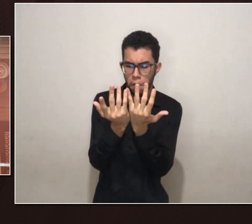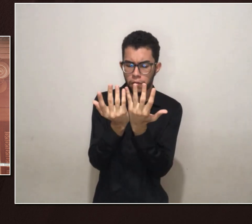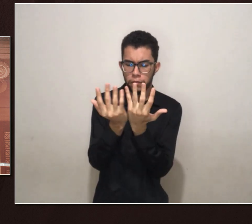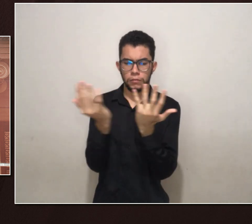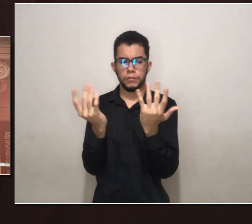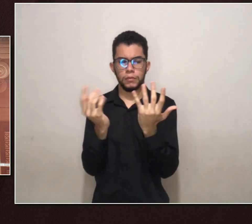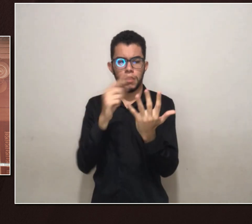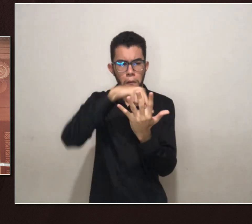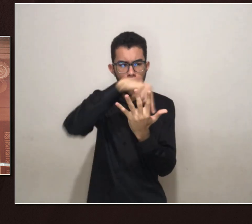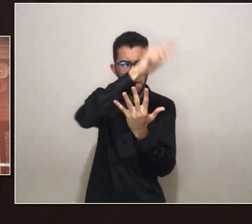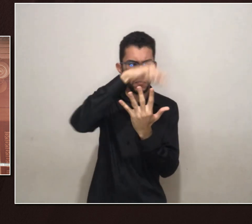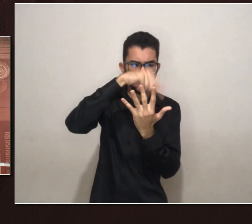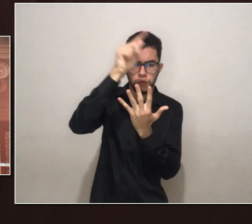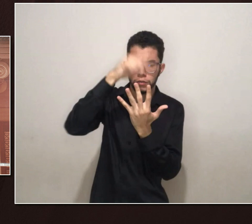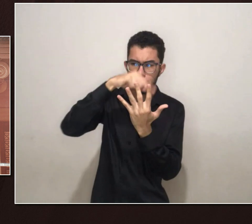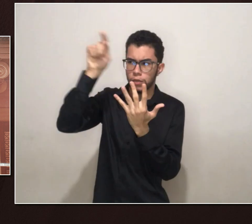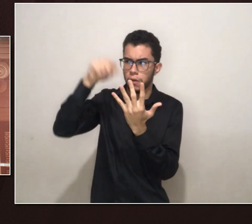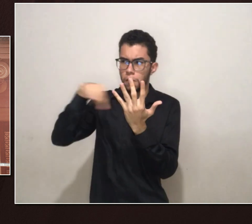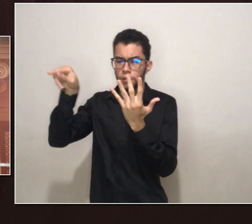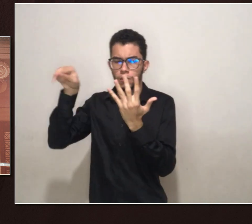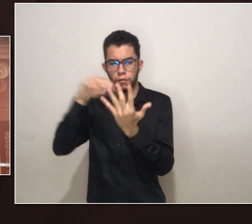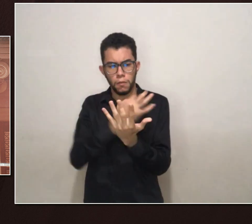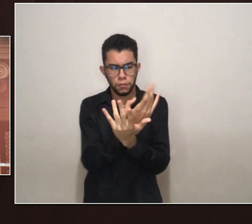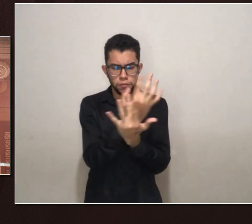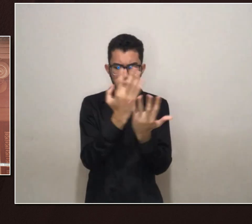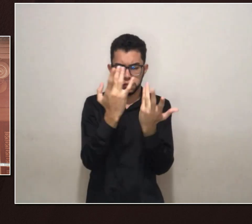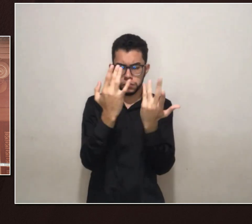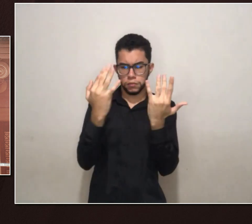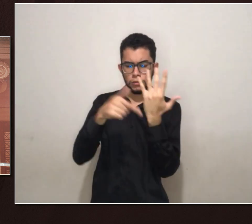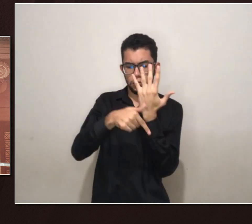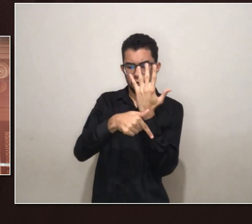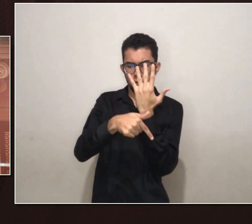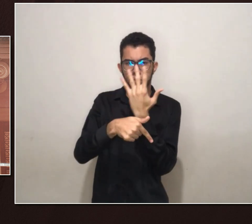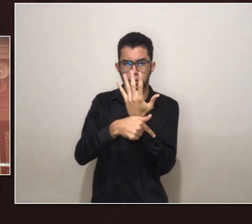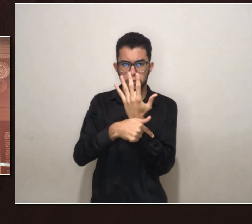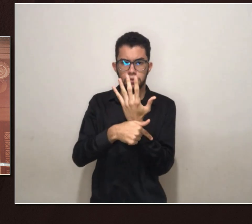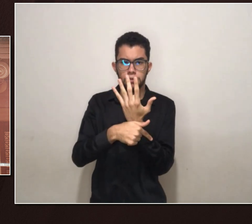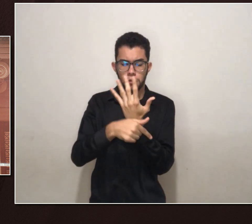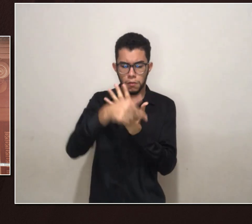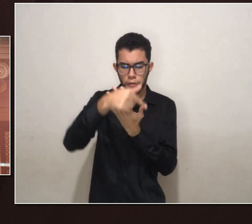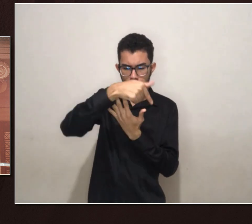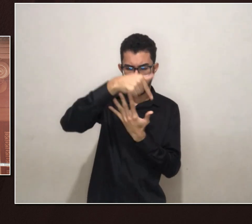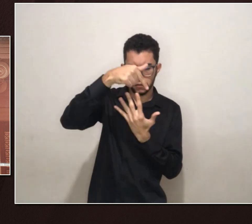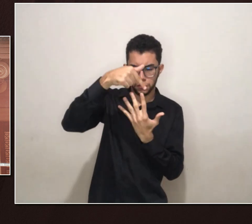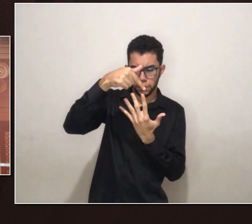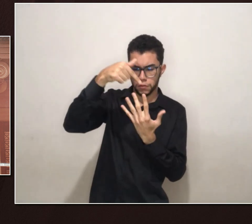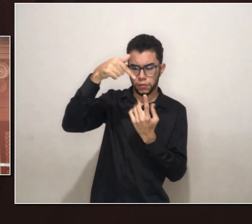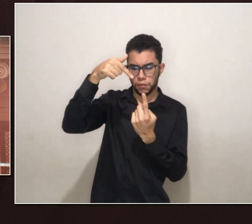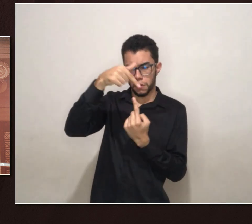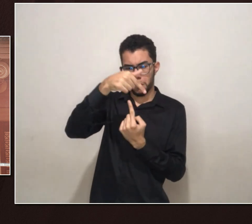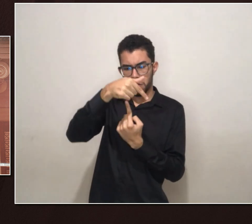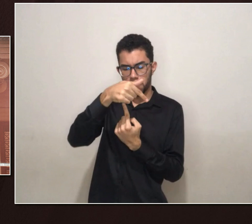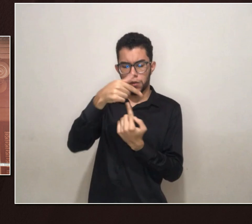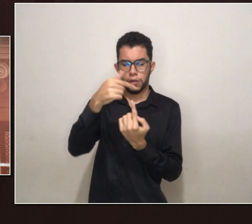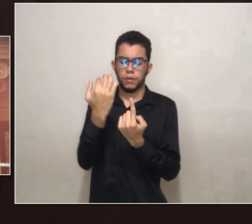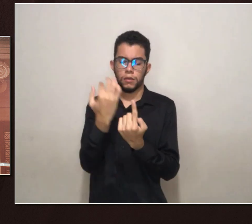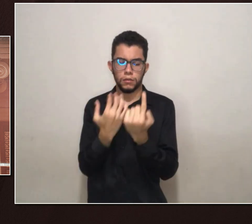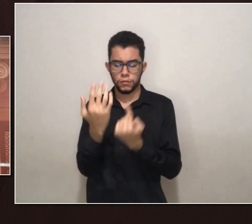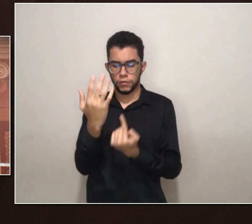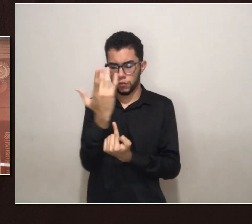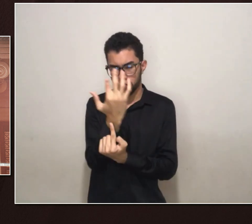Paulo revela como a igreja deve ser vista andando aqui no mundo de acordo com seu